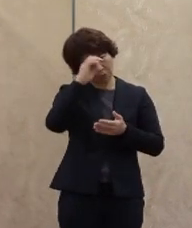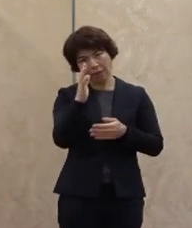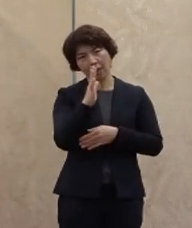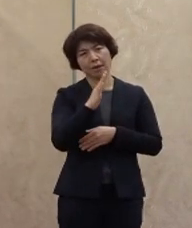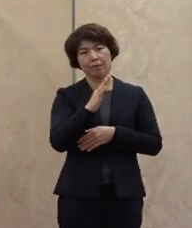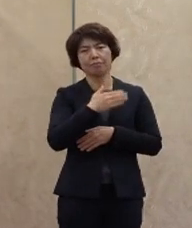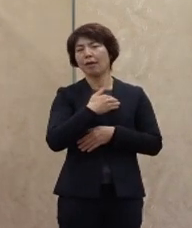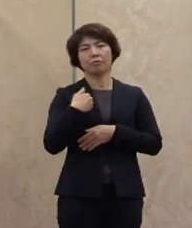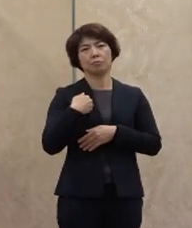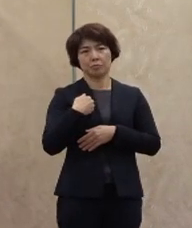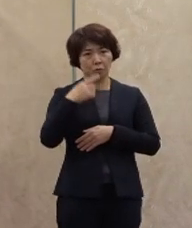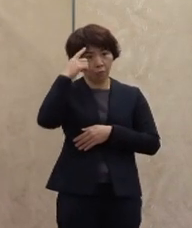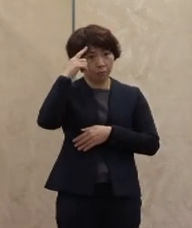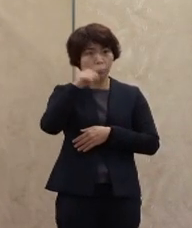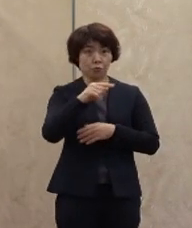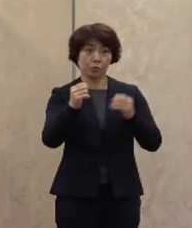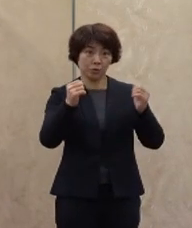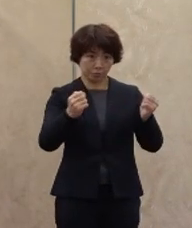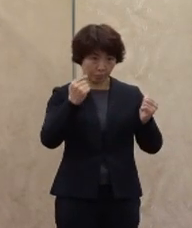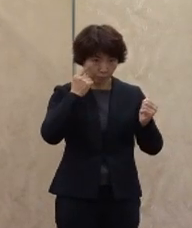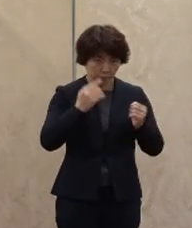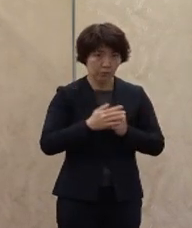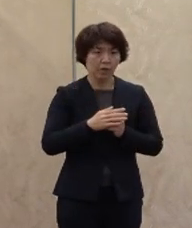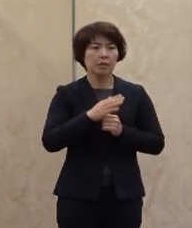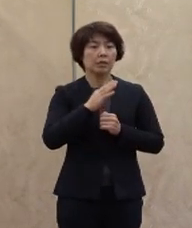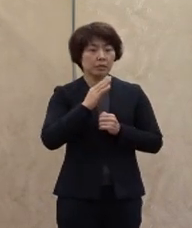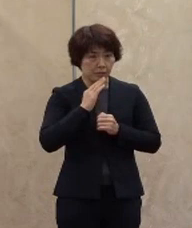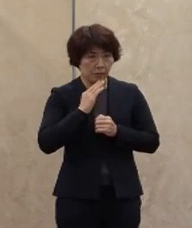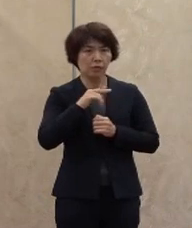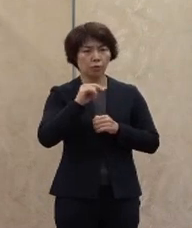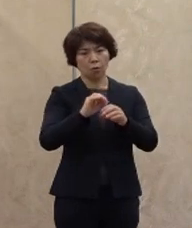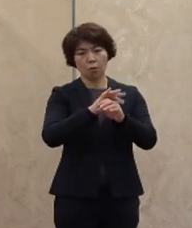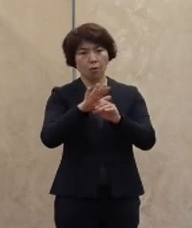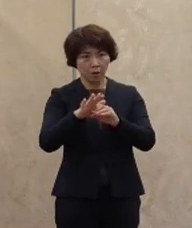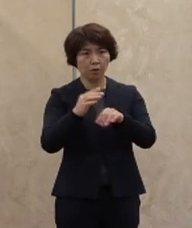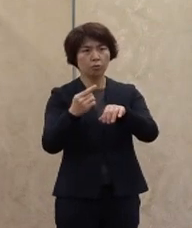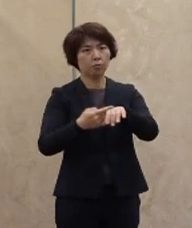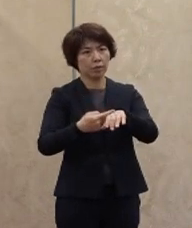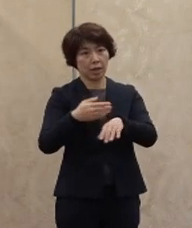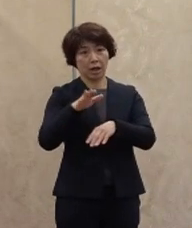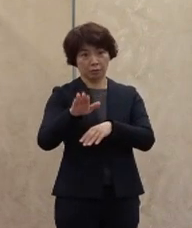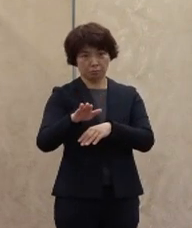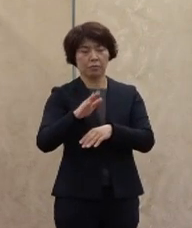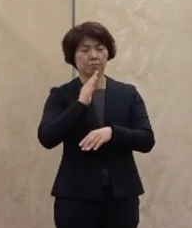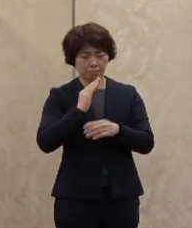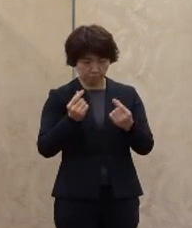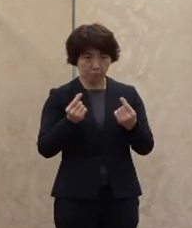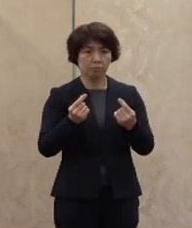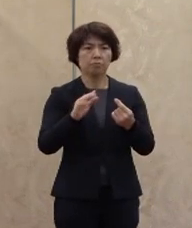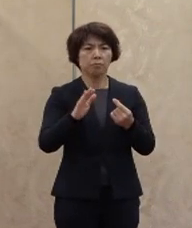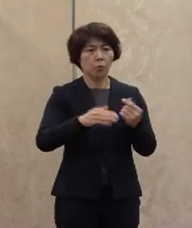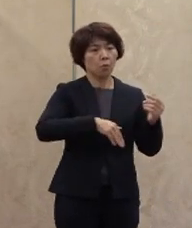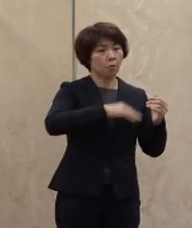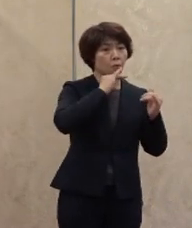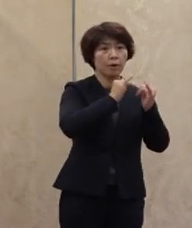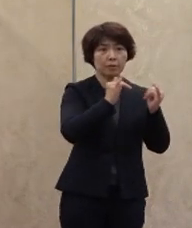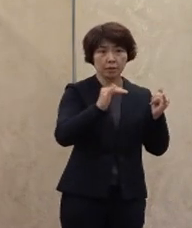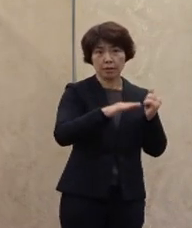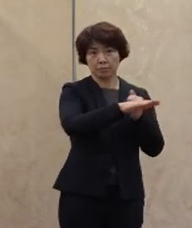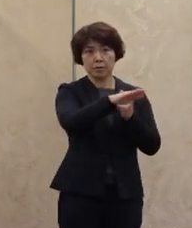方多いと思います。確かにそういった側面は事実としてこのウイルスにはあります。でも一方でこれは高齢者の皆さんにとっては